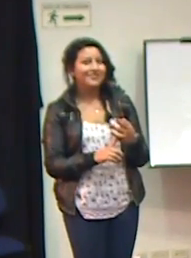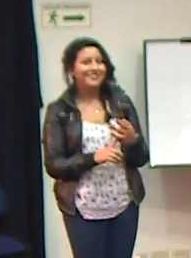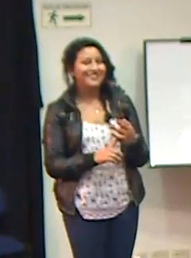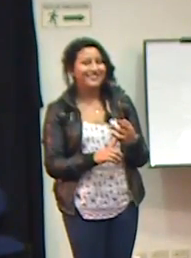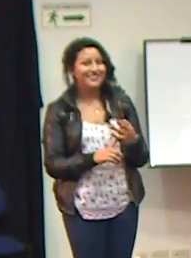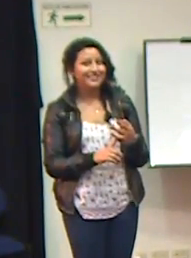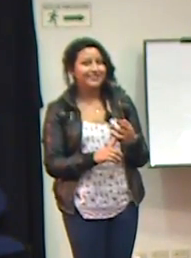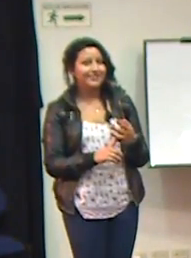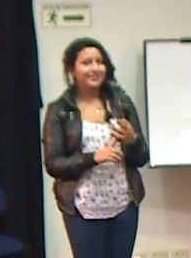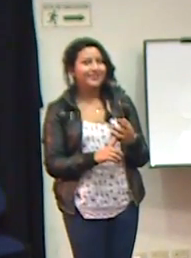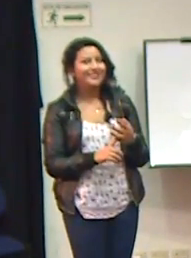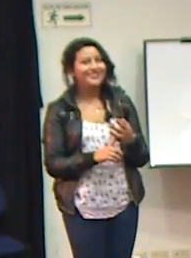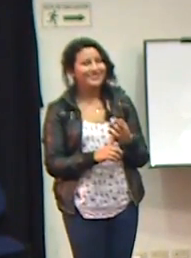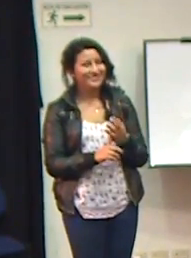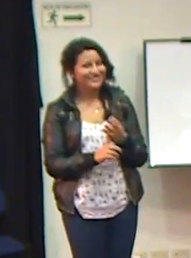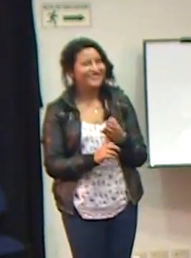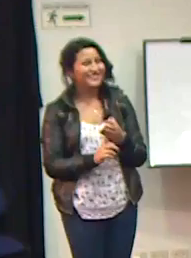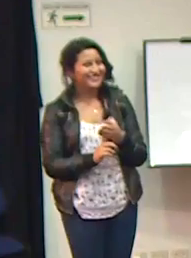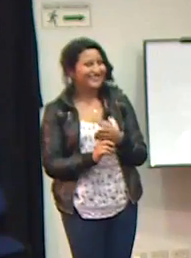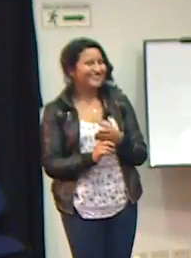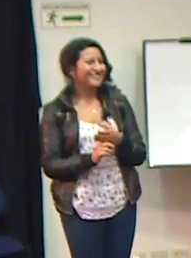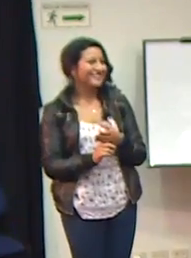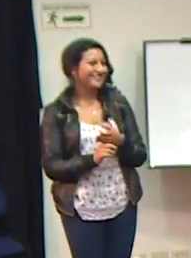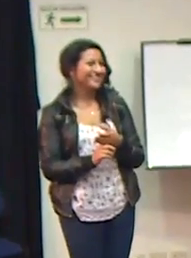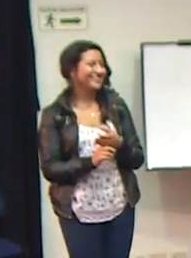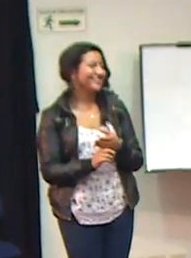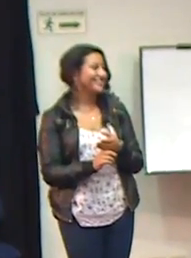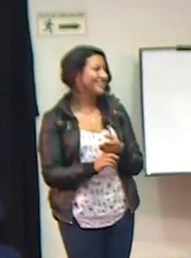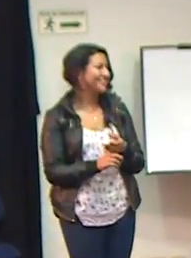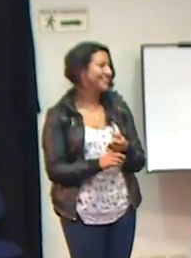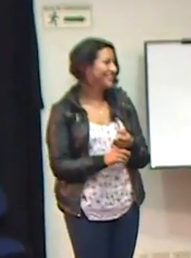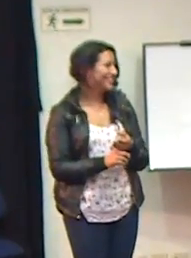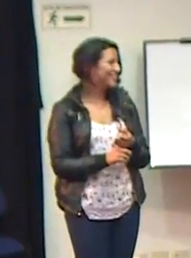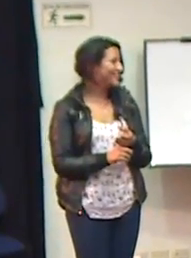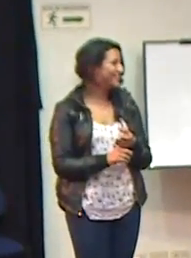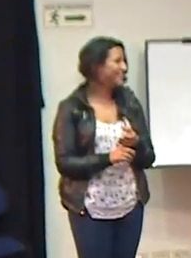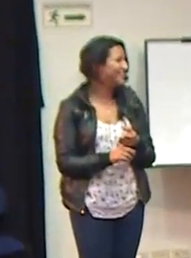Otra vez, bueno. Otra vez, por favor. No.